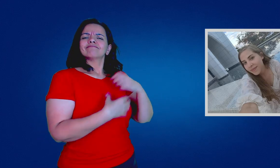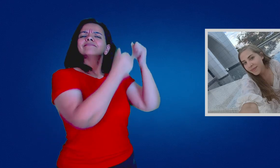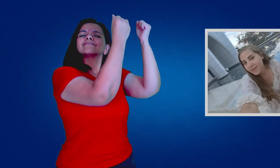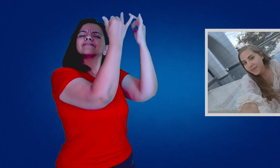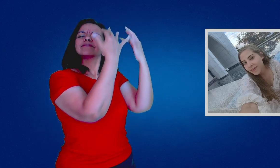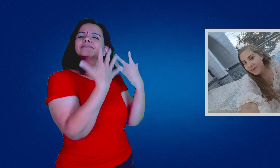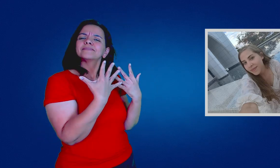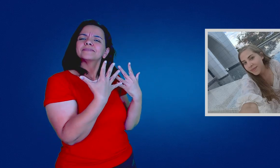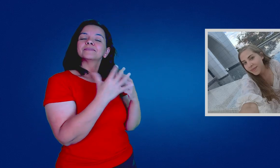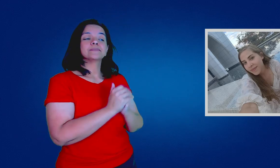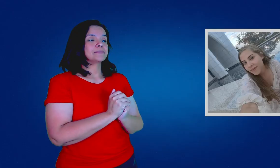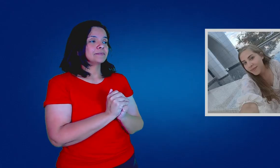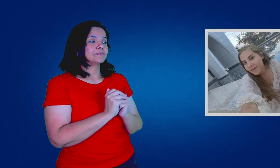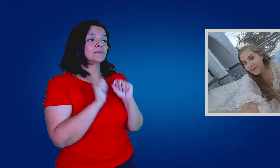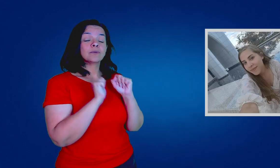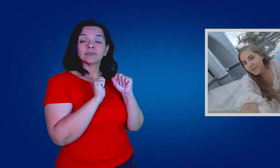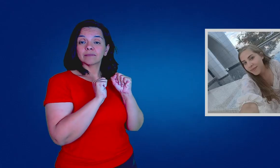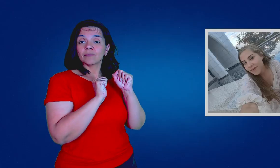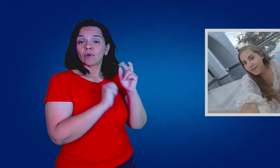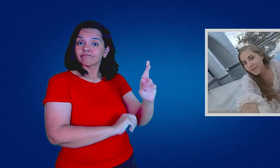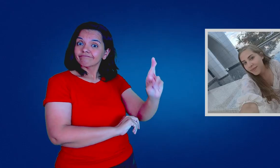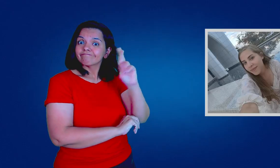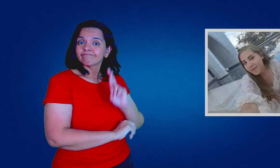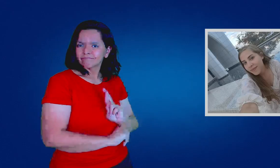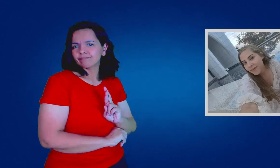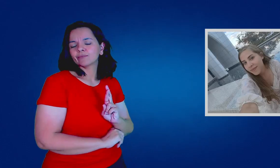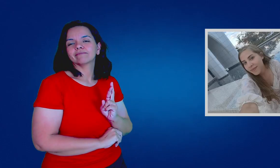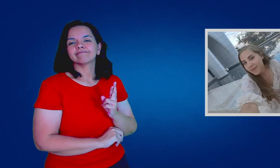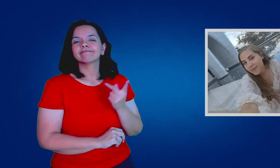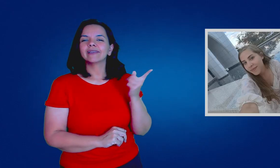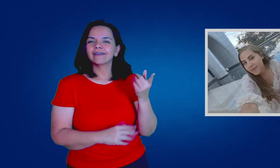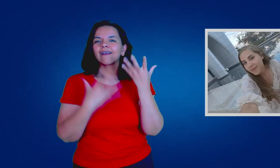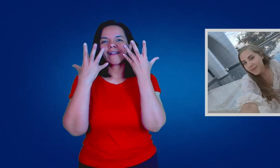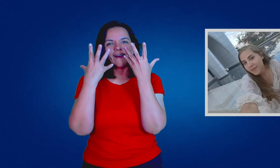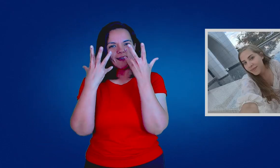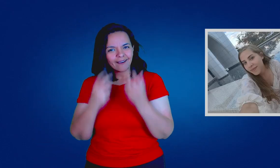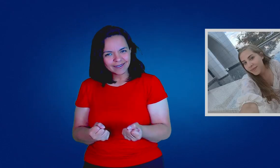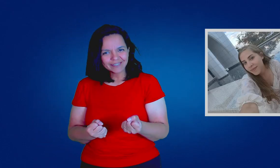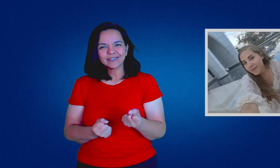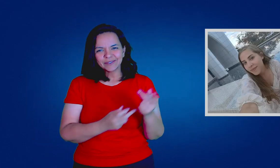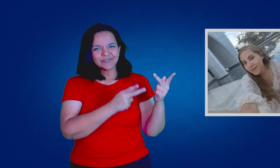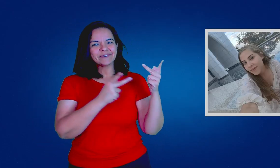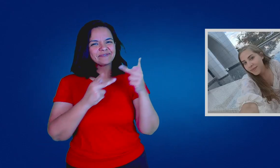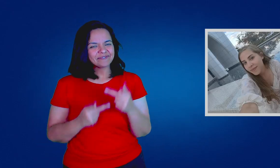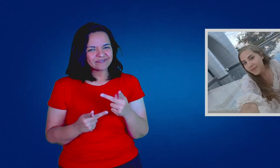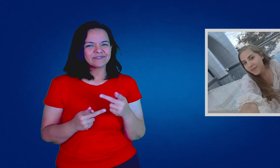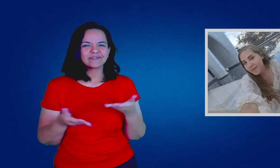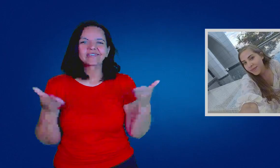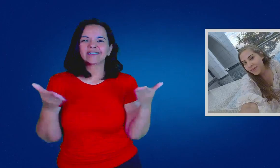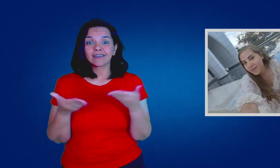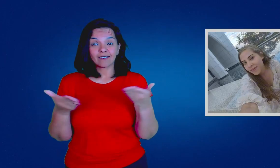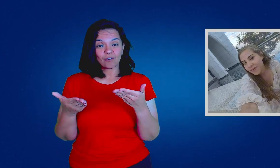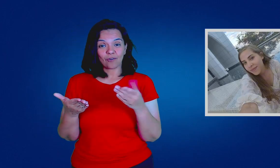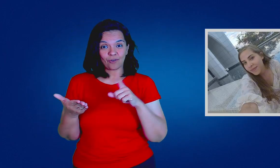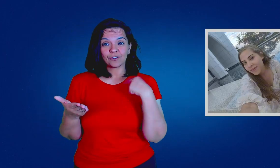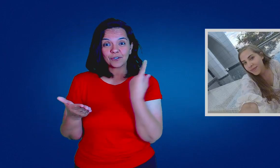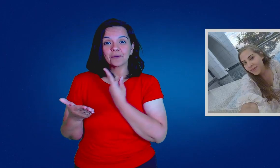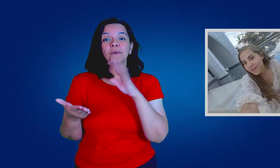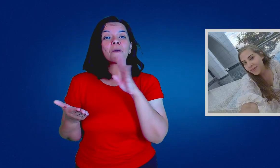ter sido obediente? Quais bênçãos você teve? Pode me responder. Ela aceitou o convite e agora